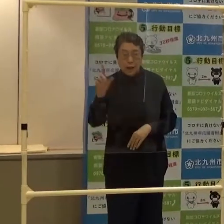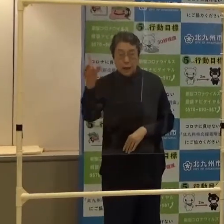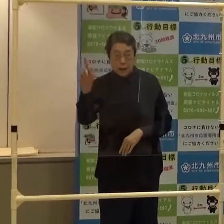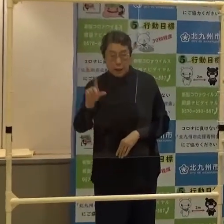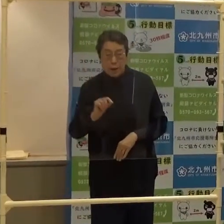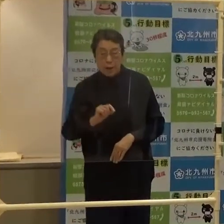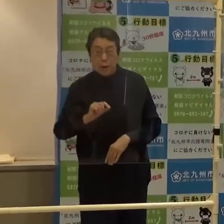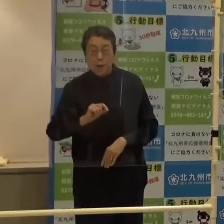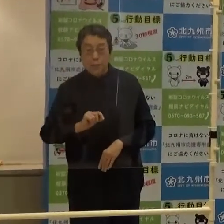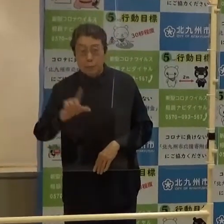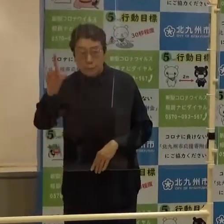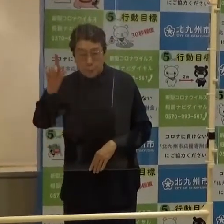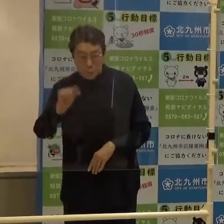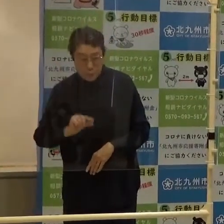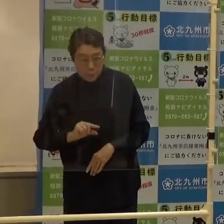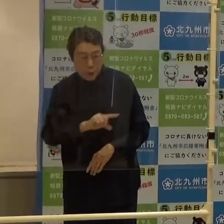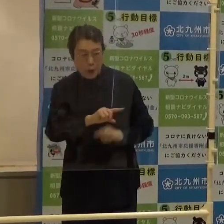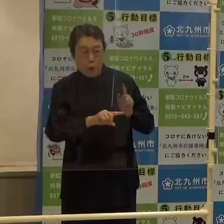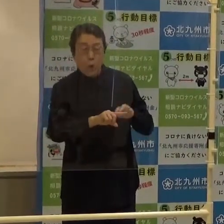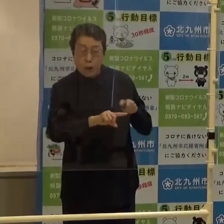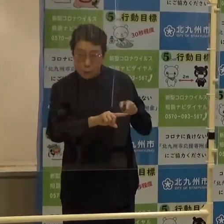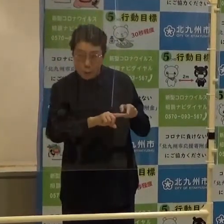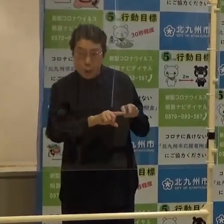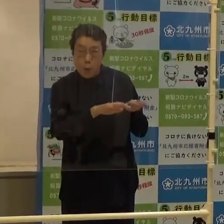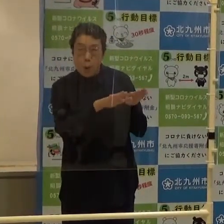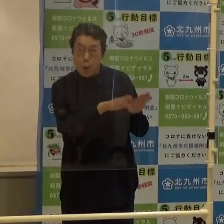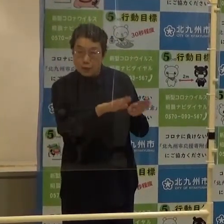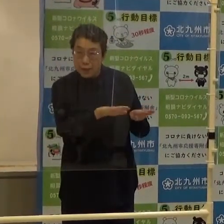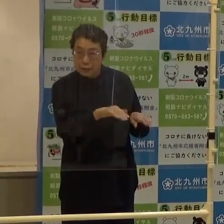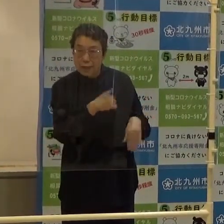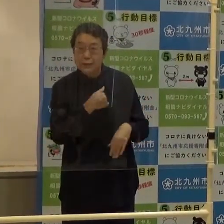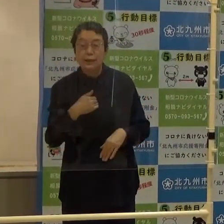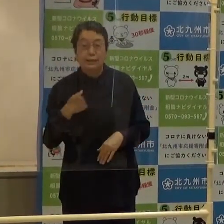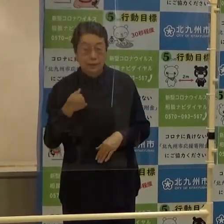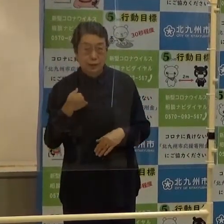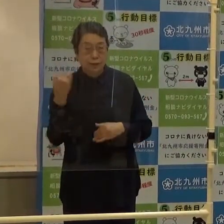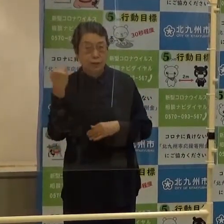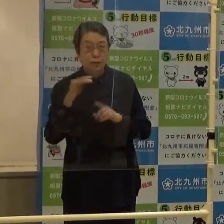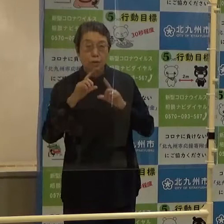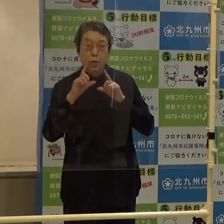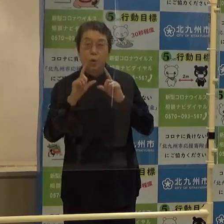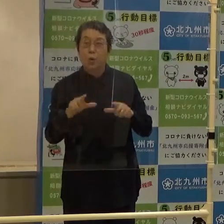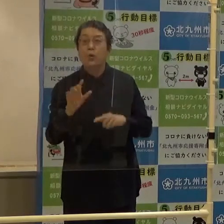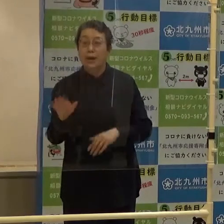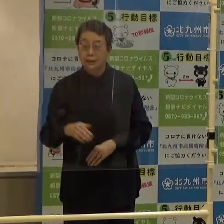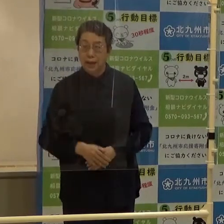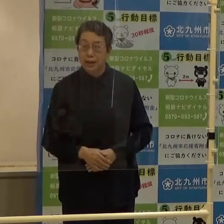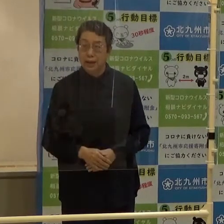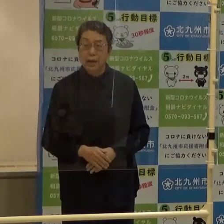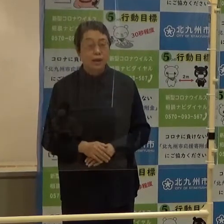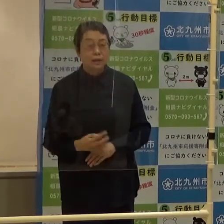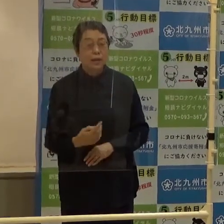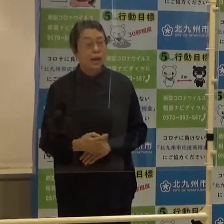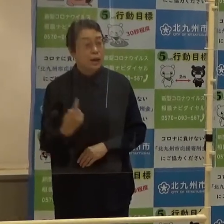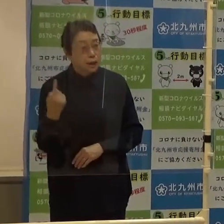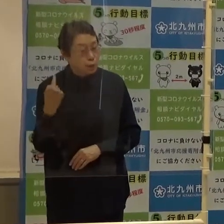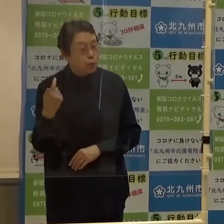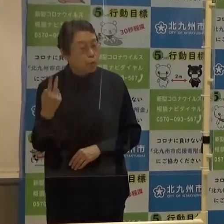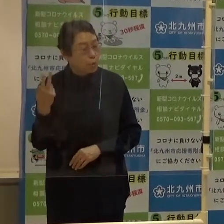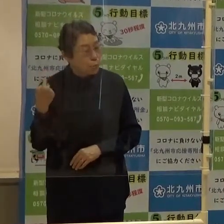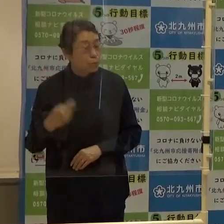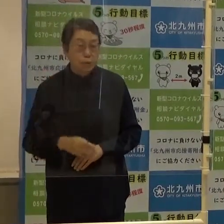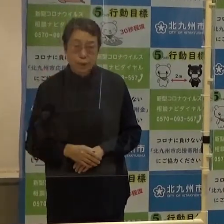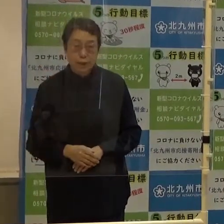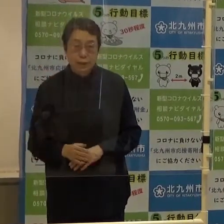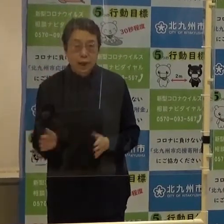たという発言があったかと思いますが、その後も、昨日3人、月曜日1人と4人の感染が市内に